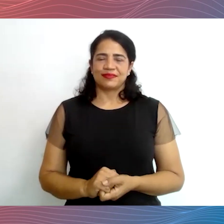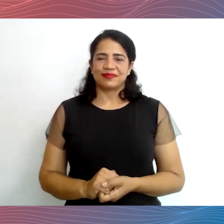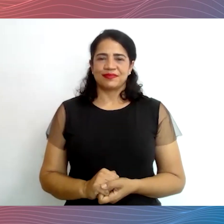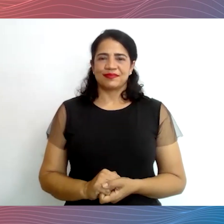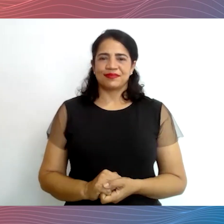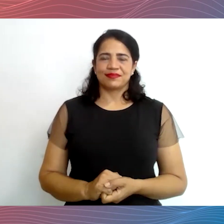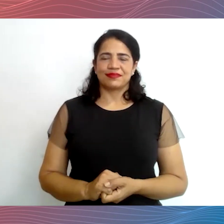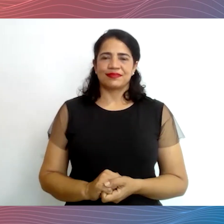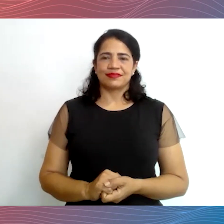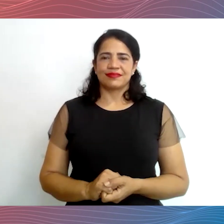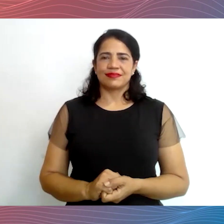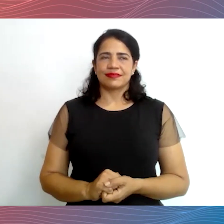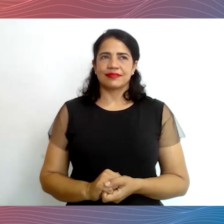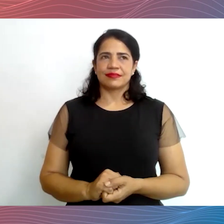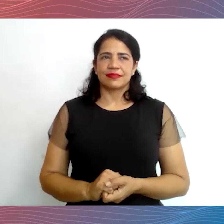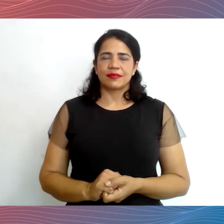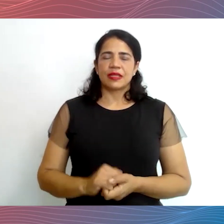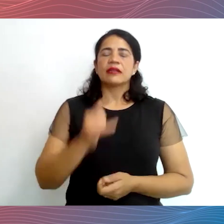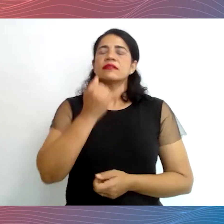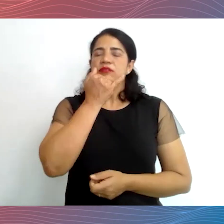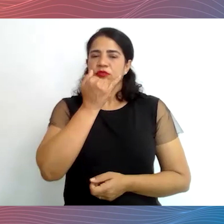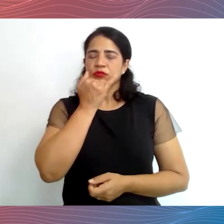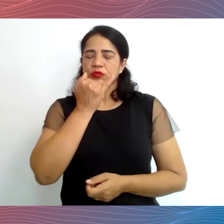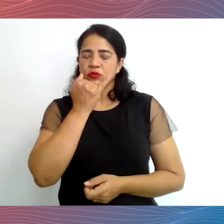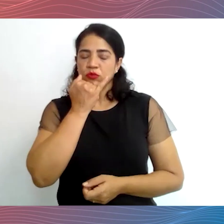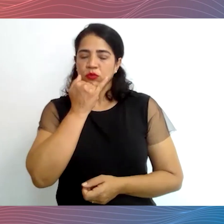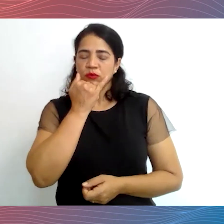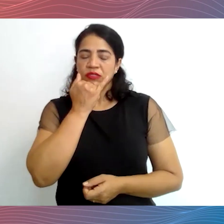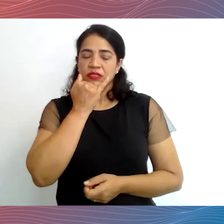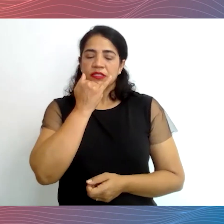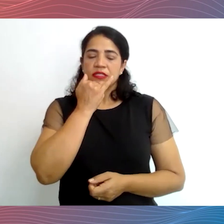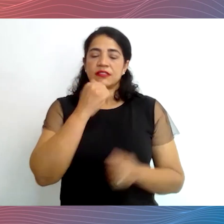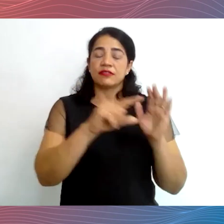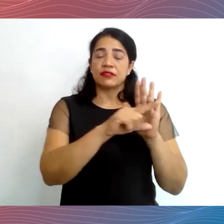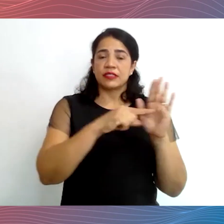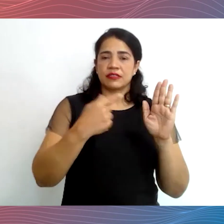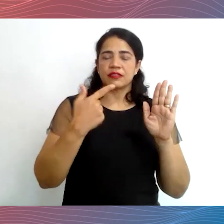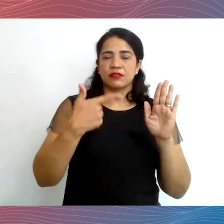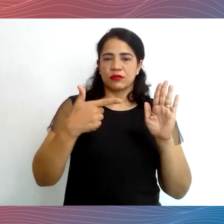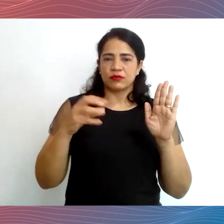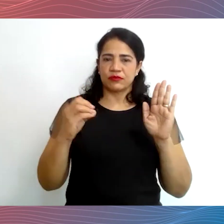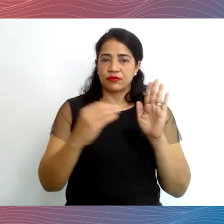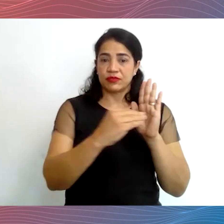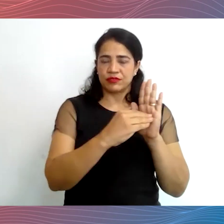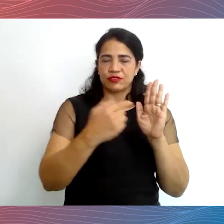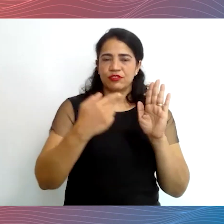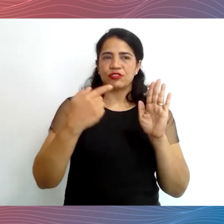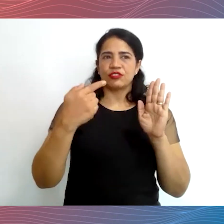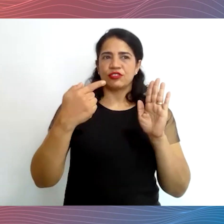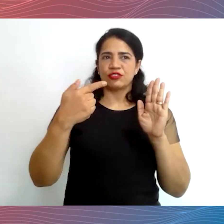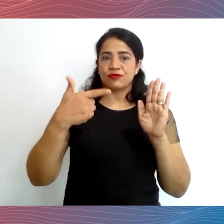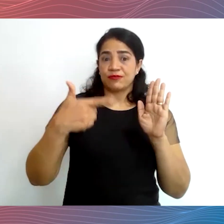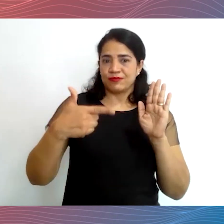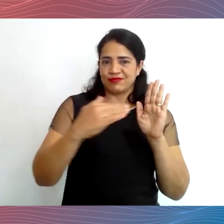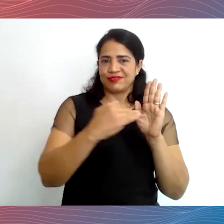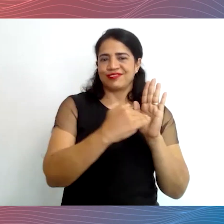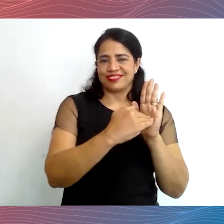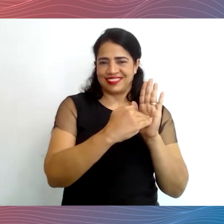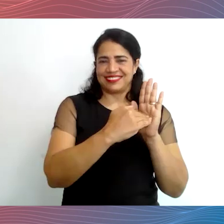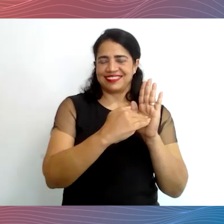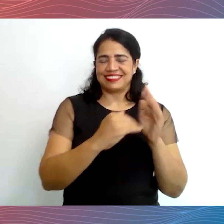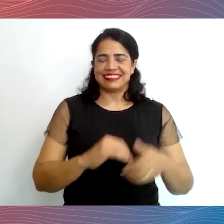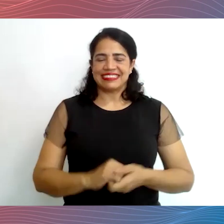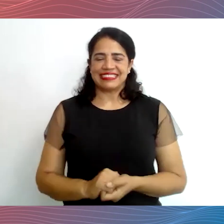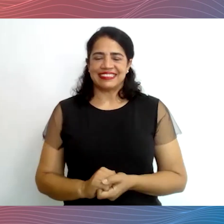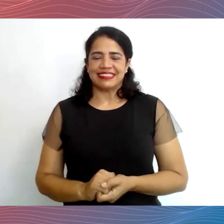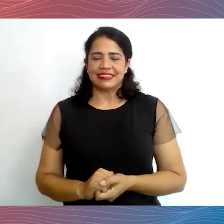Não, 20 e 21, não é isso? 20 e 21, né? E já vou para 23. A graça, irmãos,